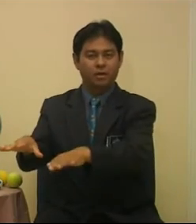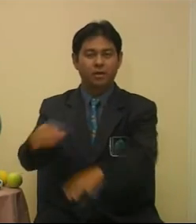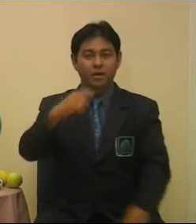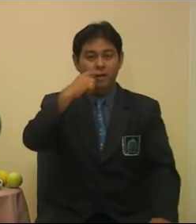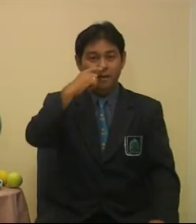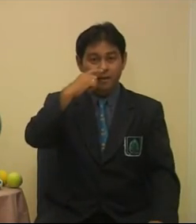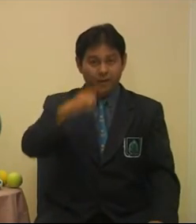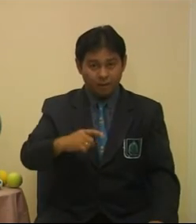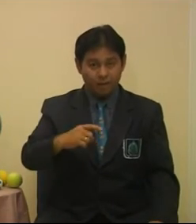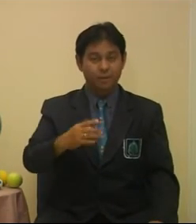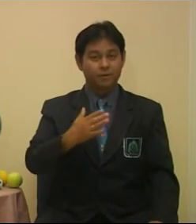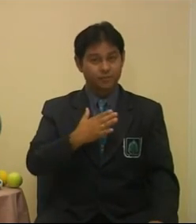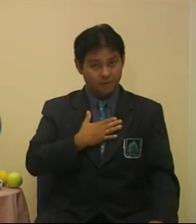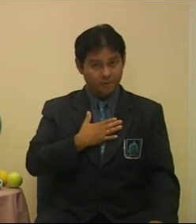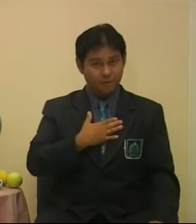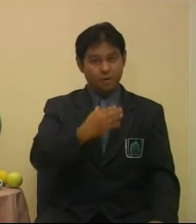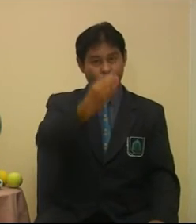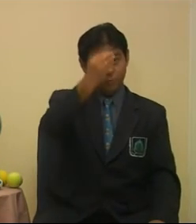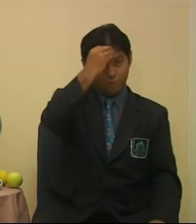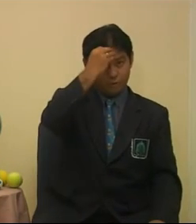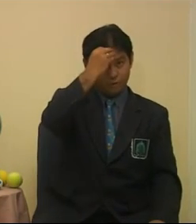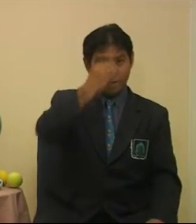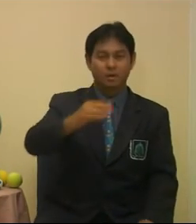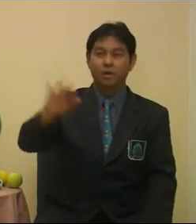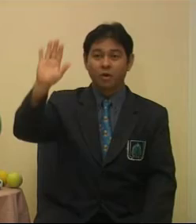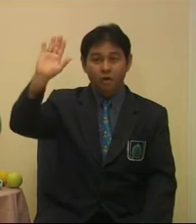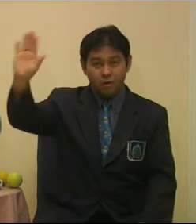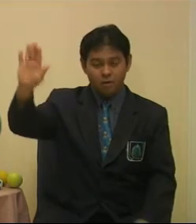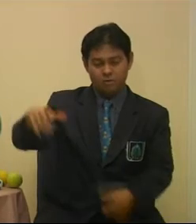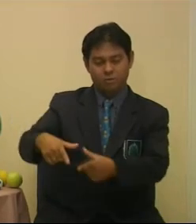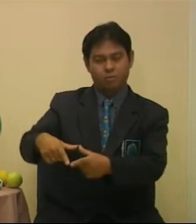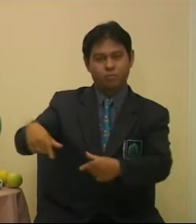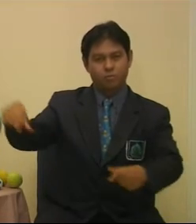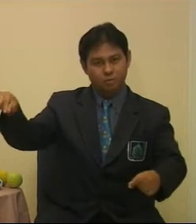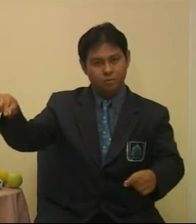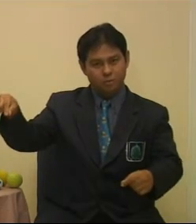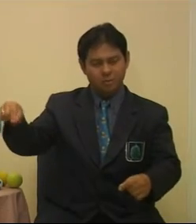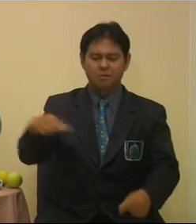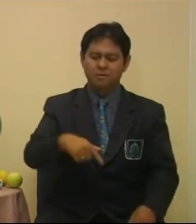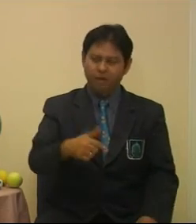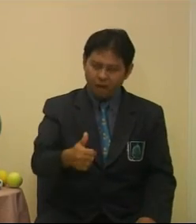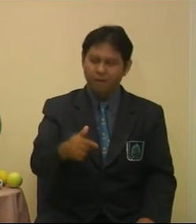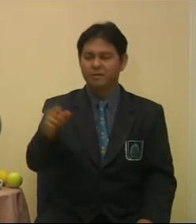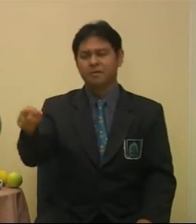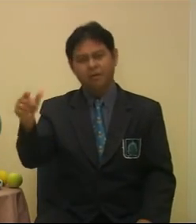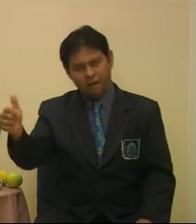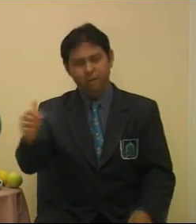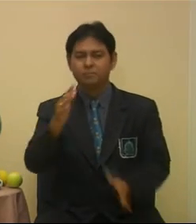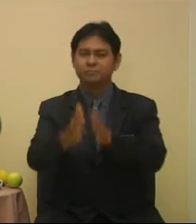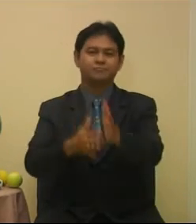ช้ท่ามือแบบนี้ประเทศญี่ปุ่นในภาษามือไทยใช้แบบนี้ภาษามือญี่ปุ่นจะใช้ท่ามือนี้ท่านสามารถใช้ได้ทั้